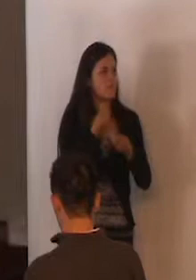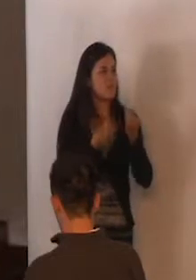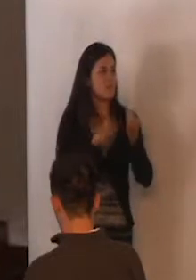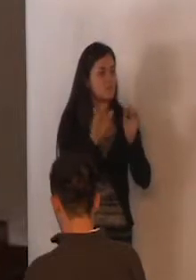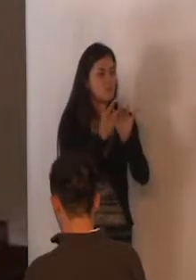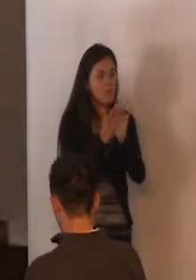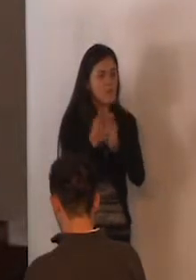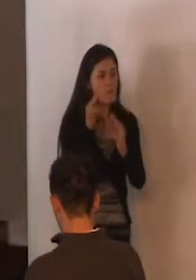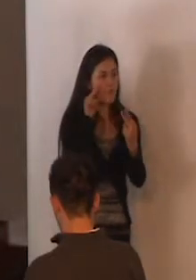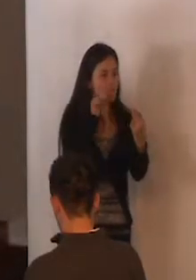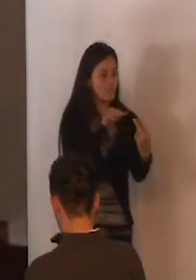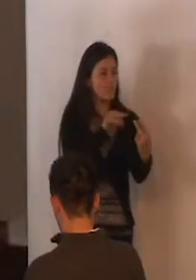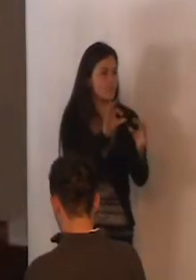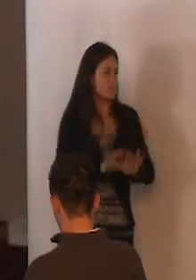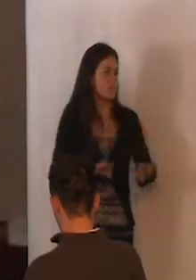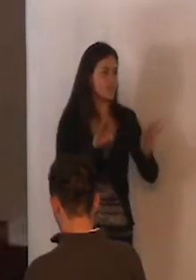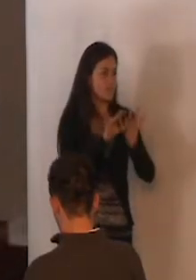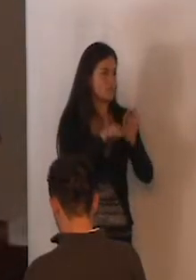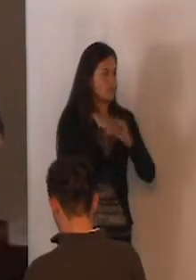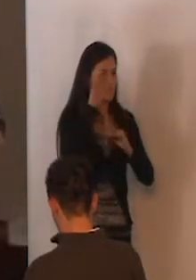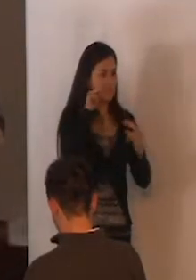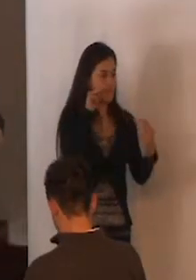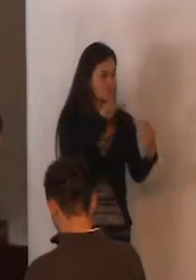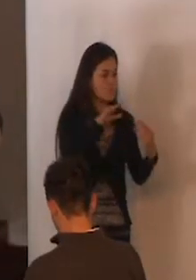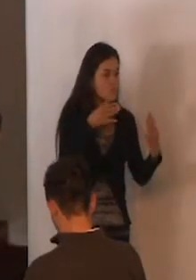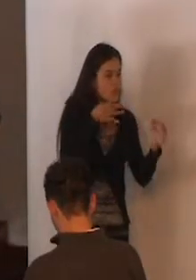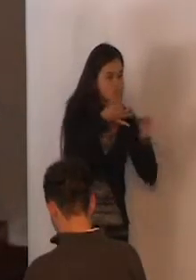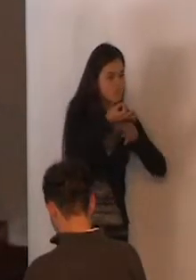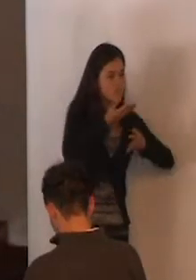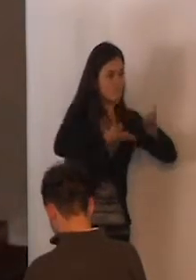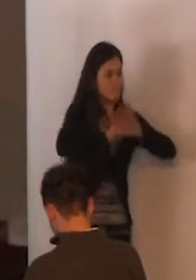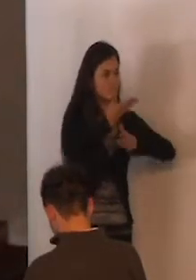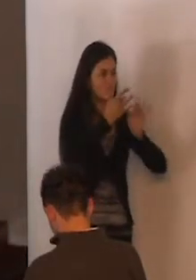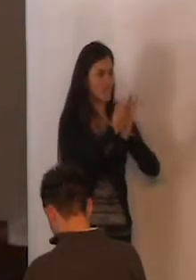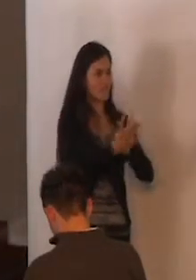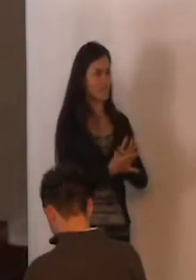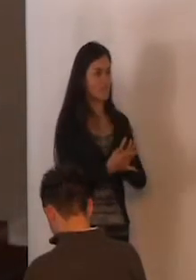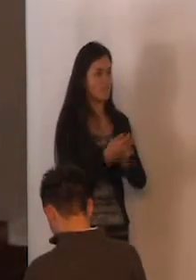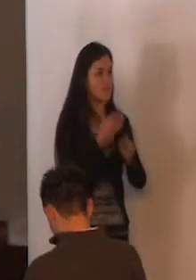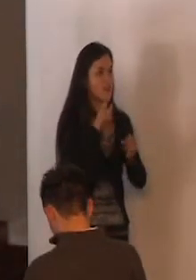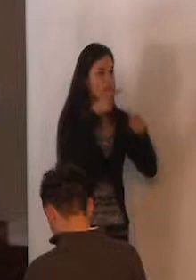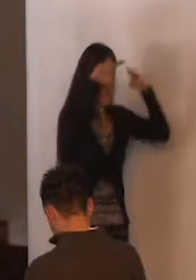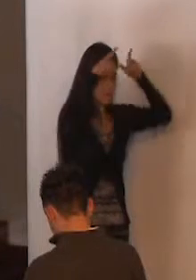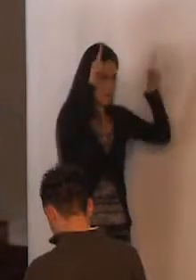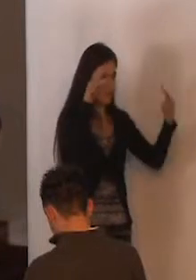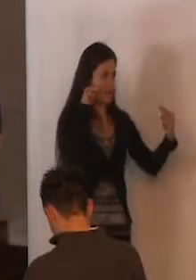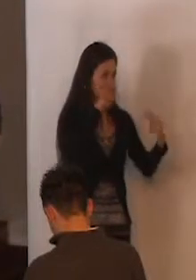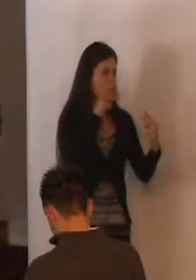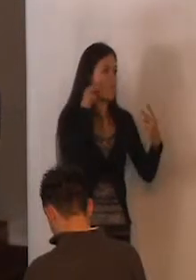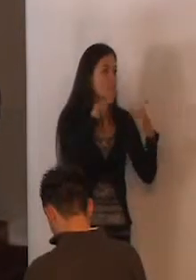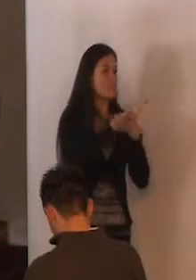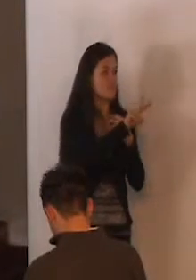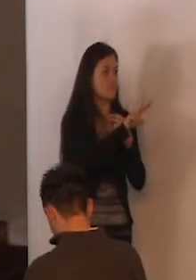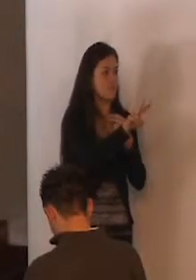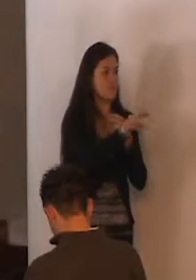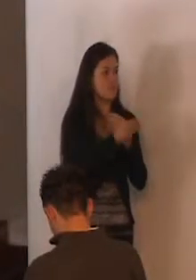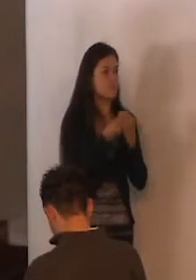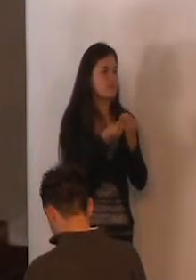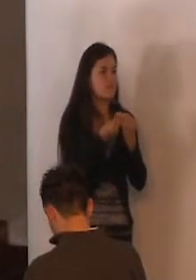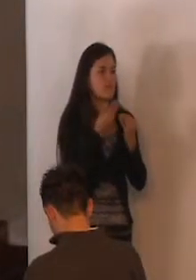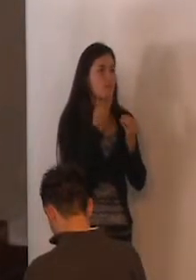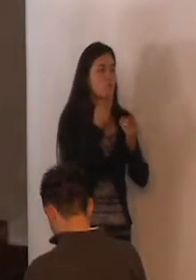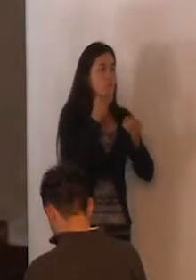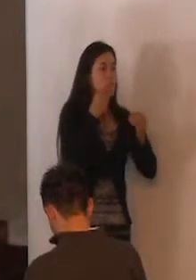ese contacto visual que es fuerte dando, volviéndose lenguaje visual, ¿sí? Entonces, es